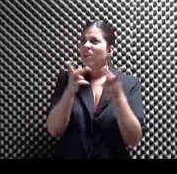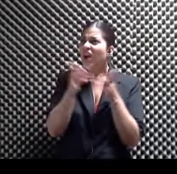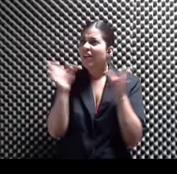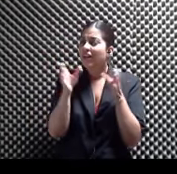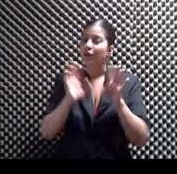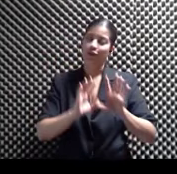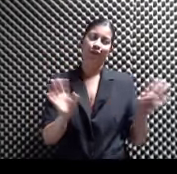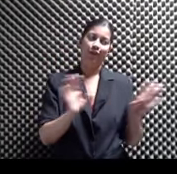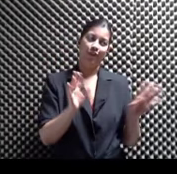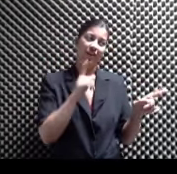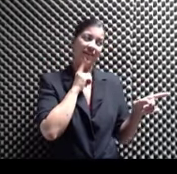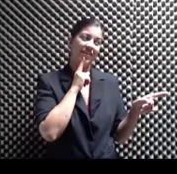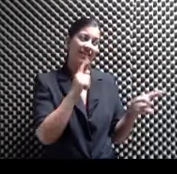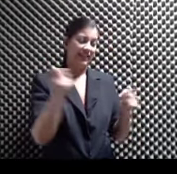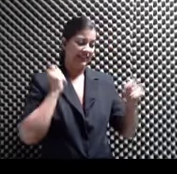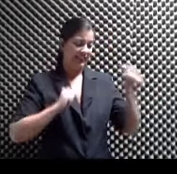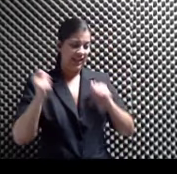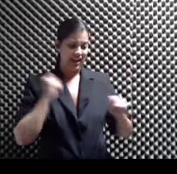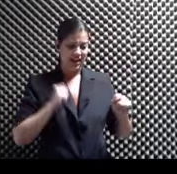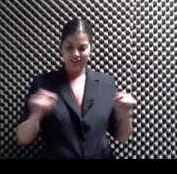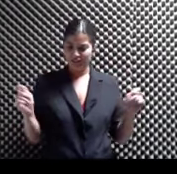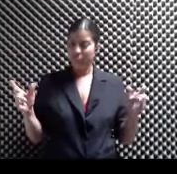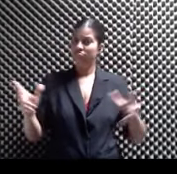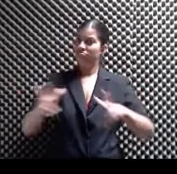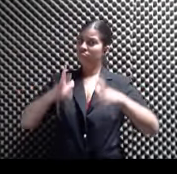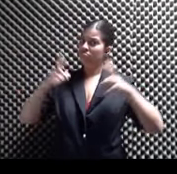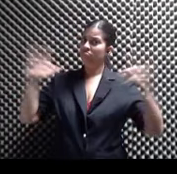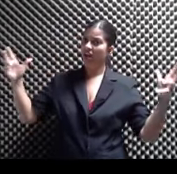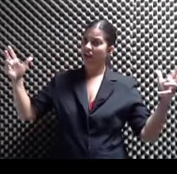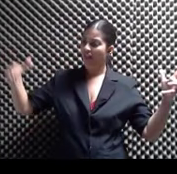Allí se han hecho obras que empiezan por el público y van para la